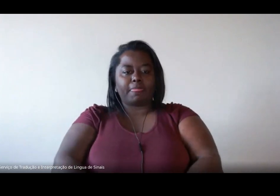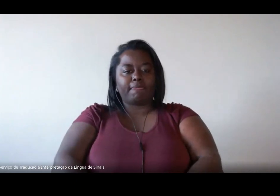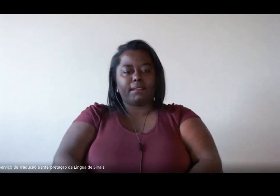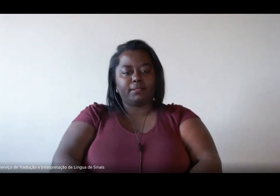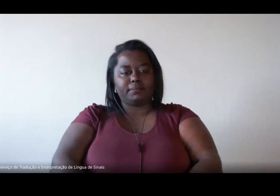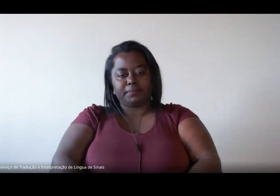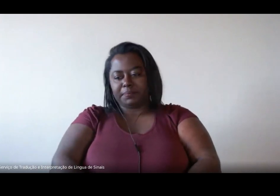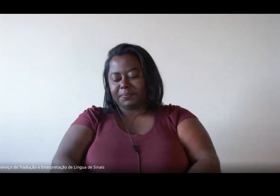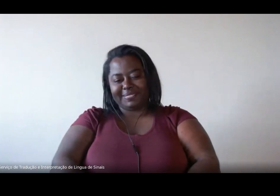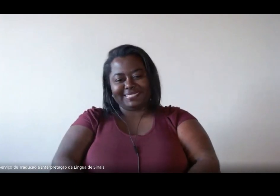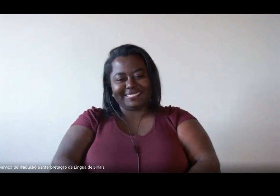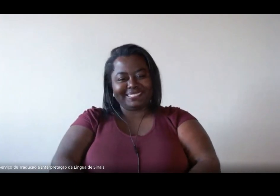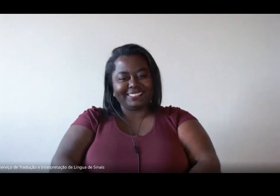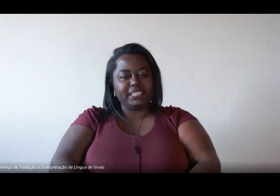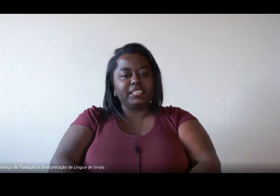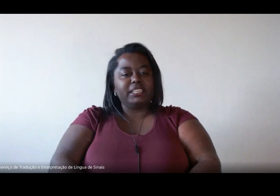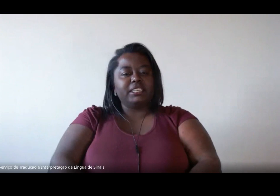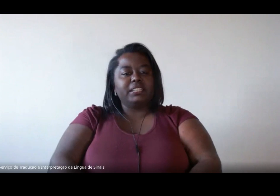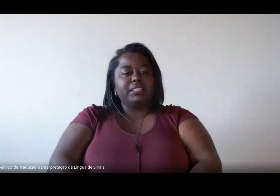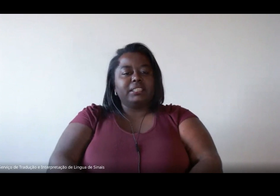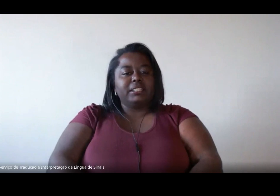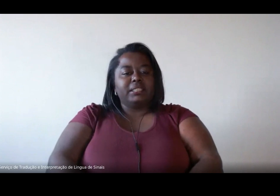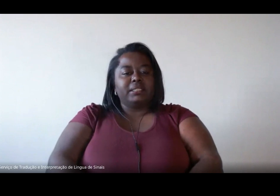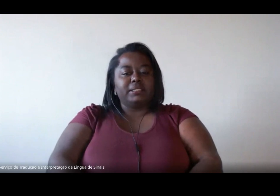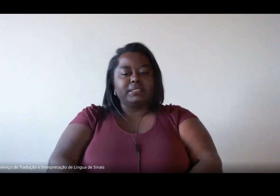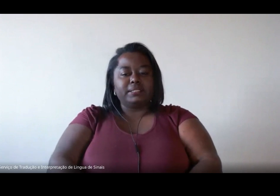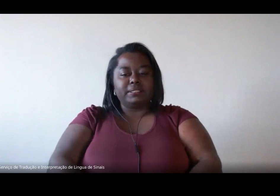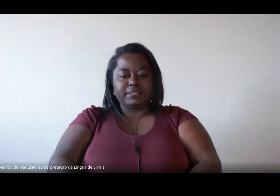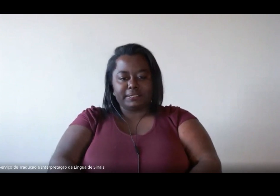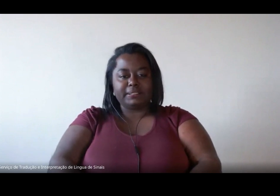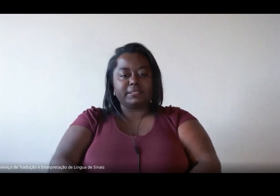tá? Muito obrigada. Gratidão mesmo.